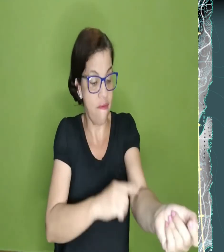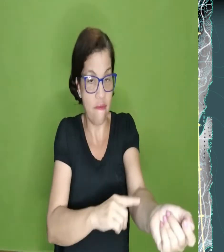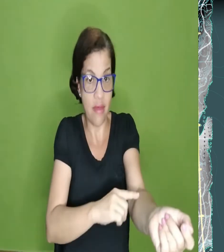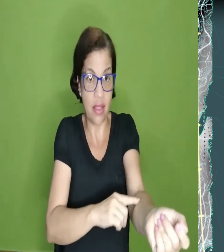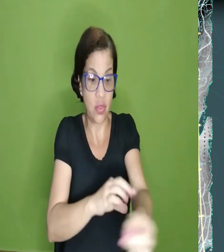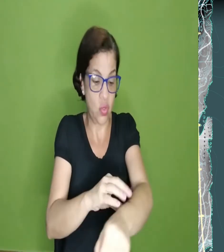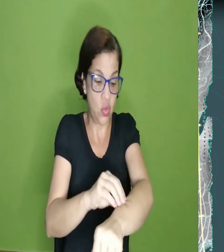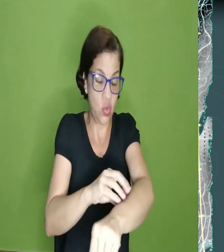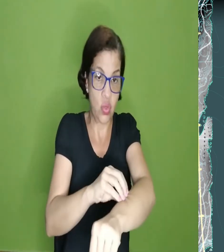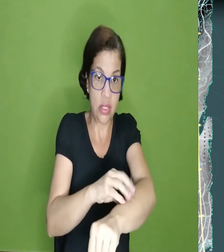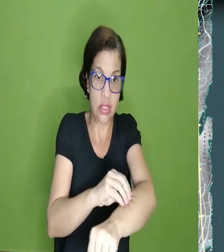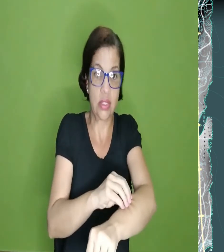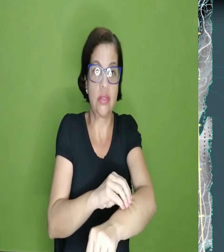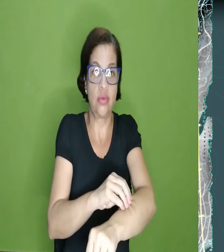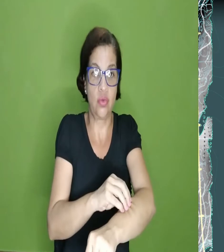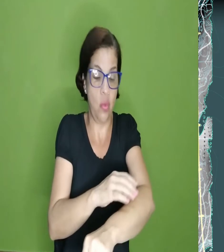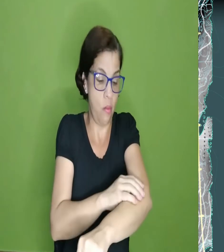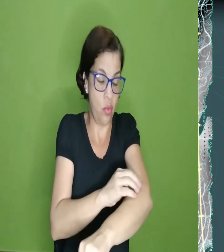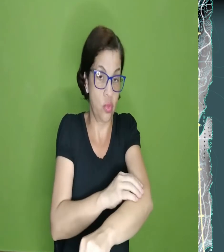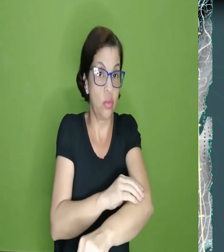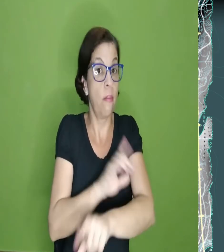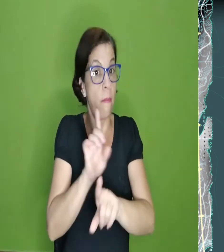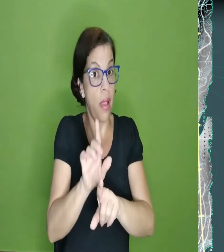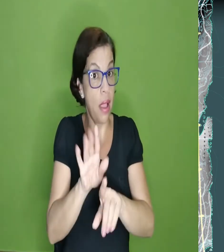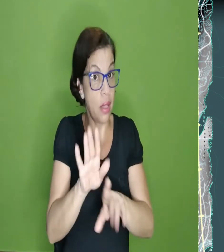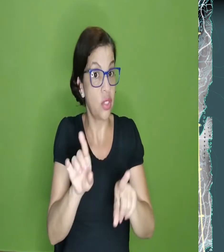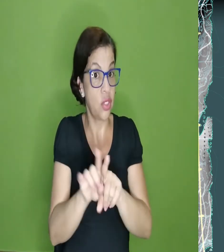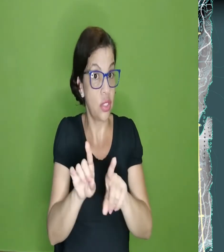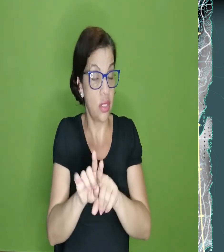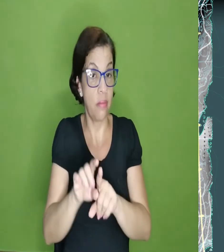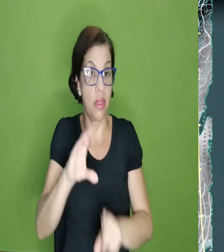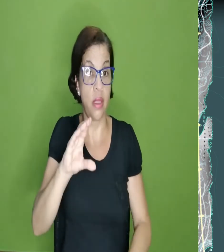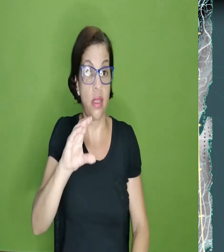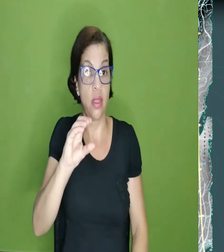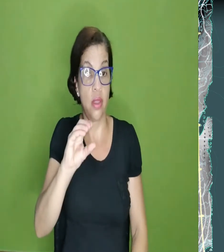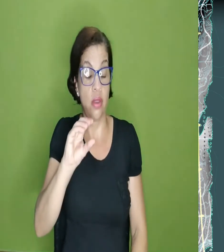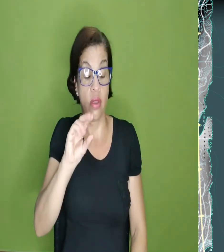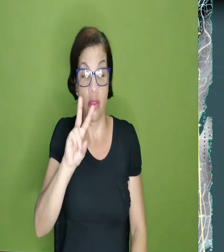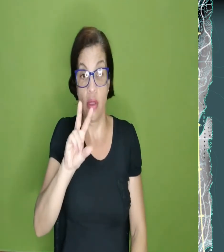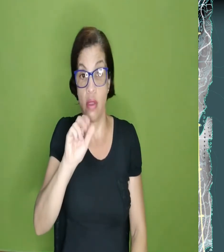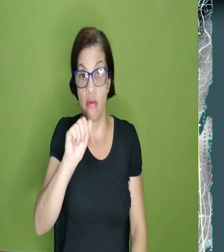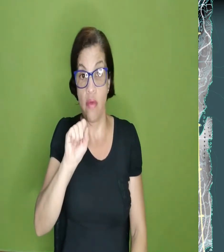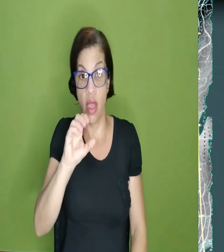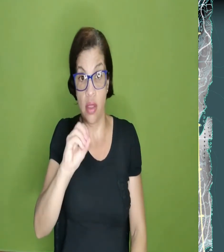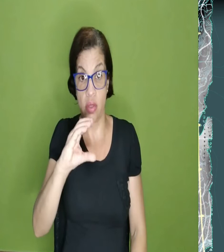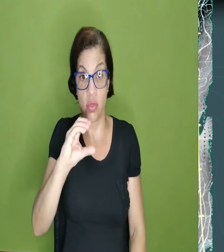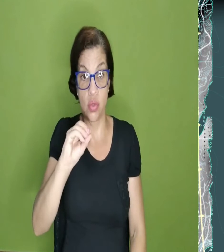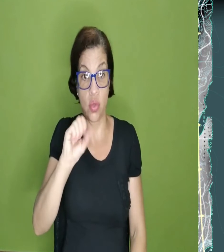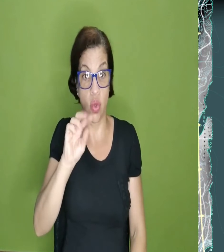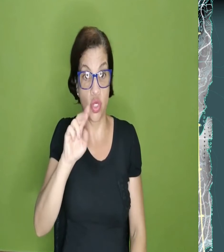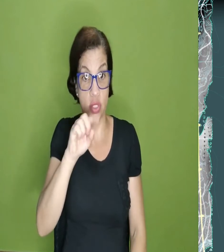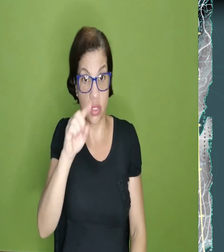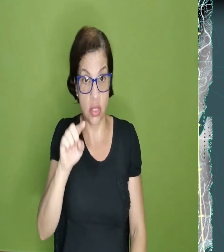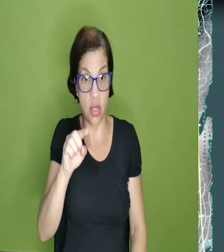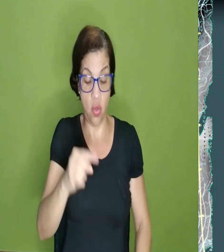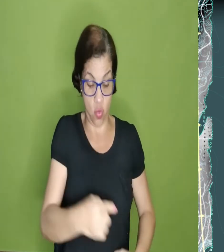do tecido muscular esquelético. Por outro lado, ela causa uma vasoconstrição dos